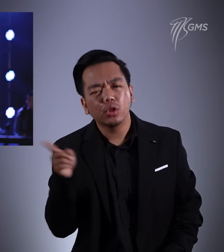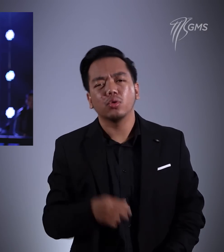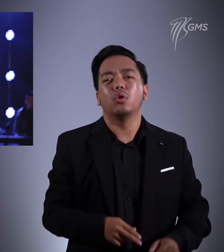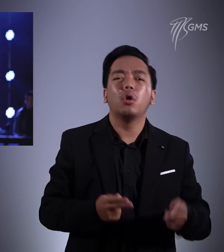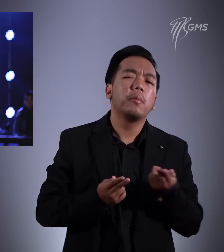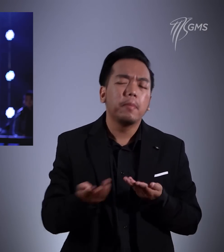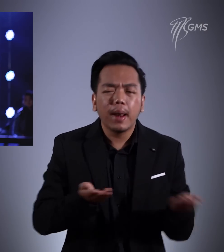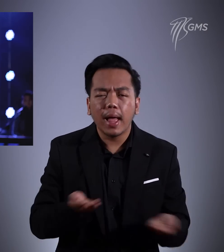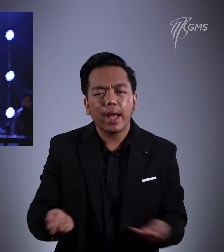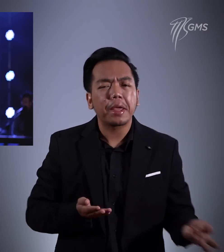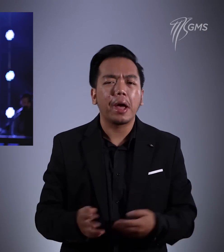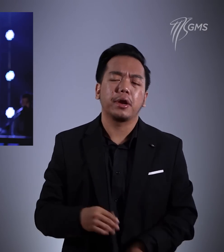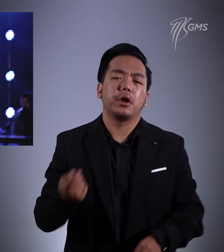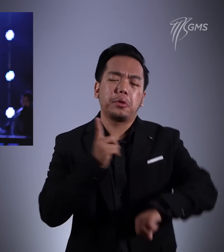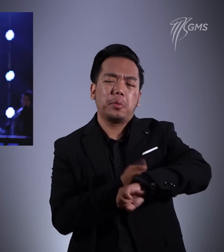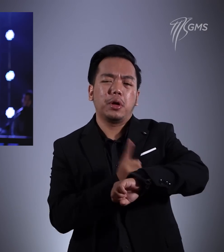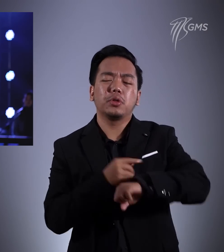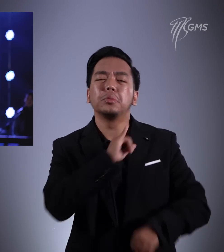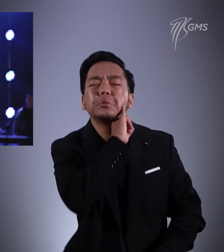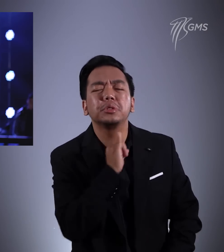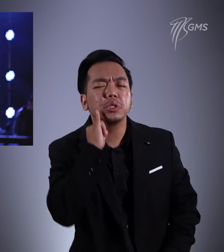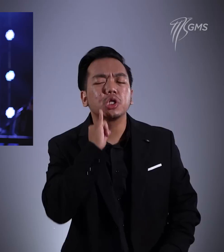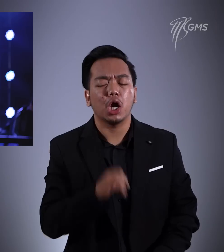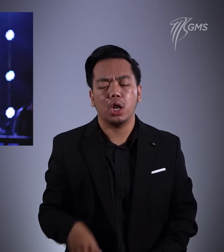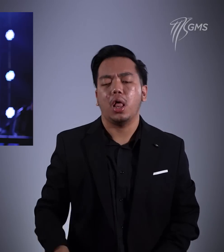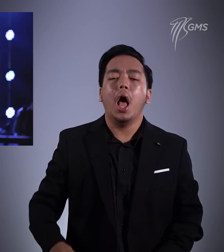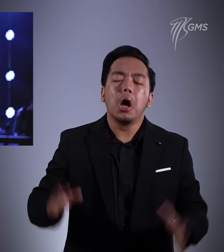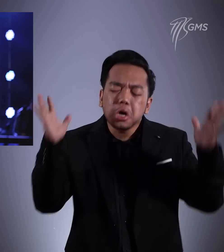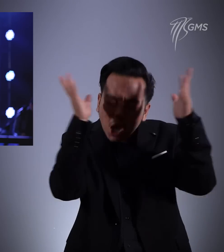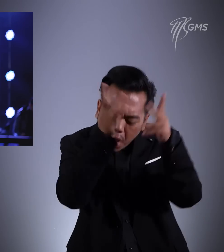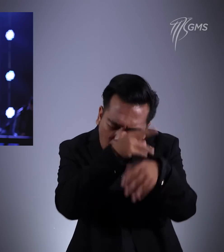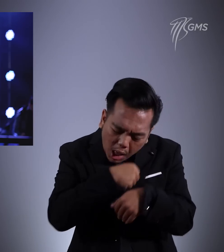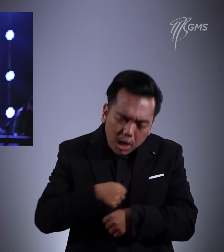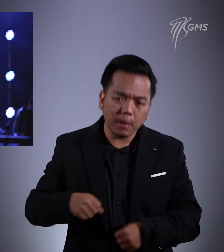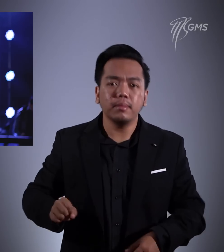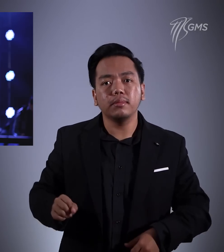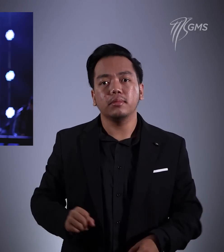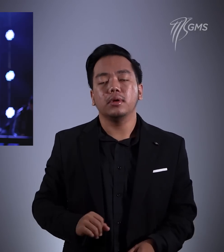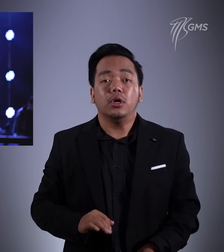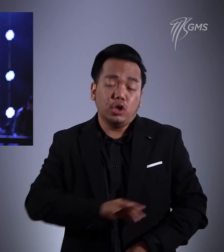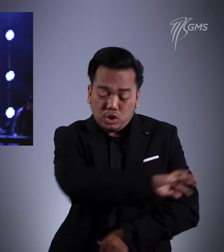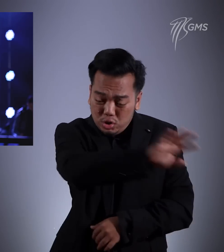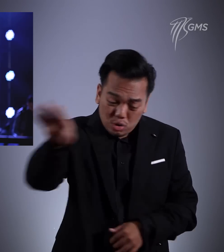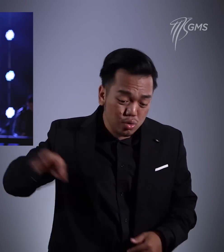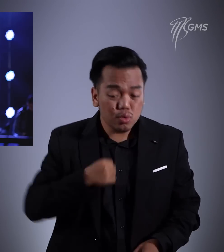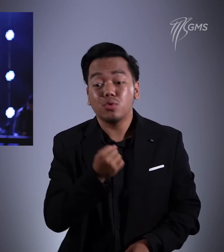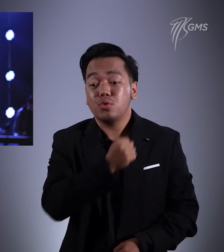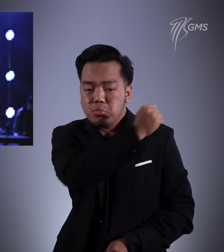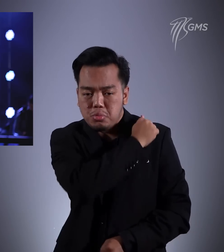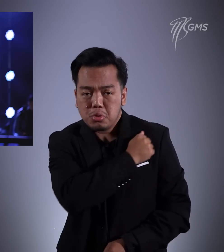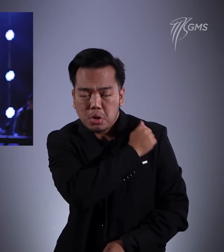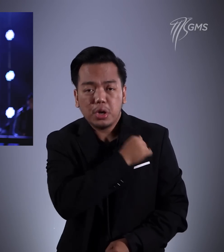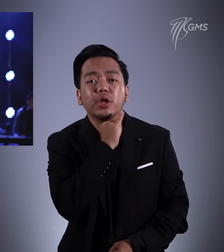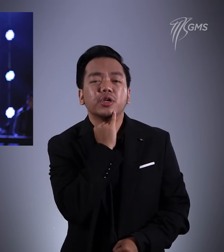dalam sejarah bangsa Israel. Dia punya beban yang luar biasa. Seluruh negeri ada di pundaknya. Tapi Nabi Habakuk sendiri